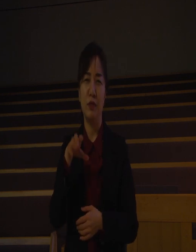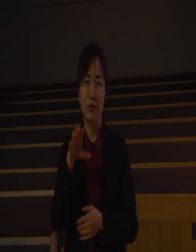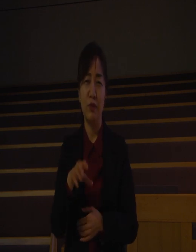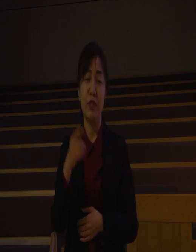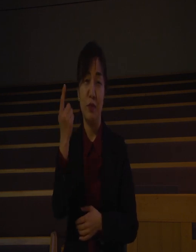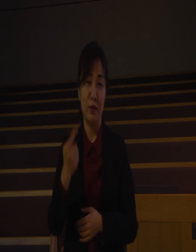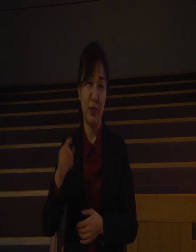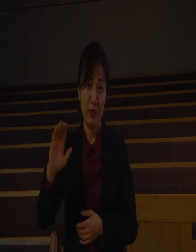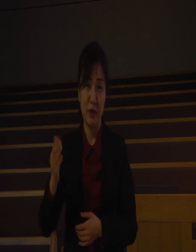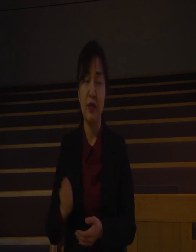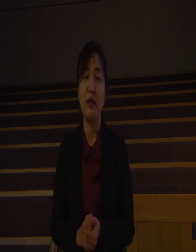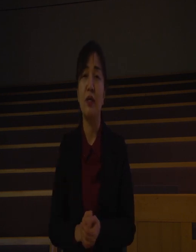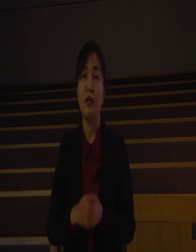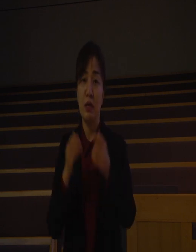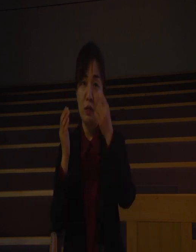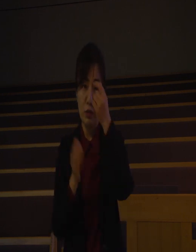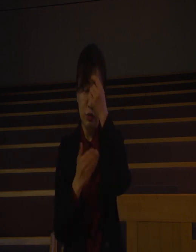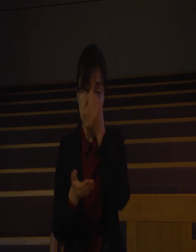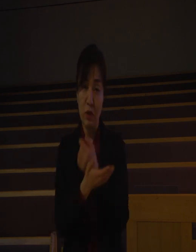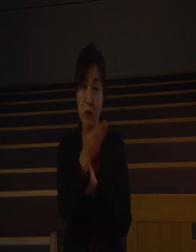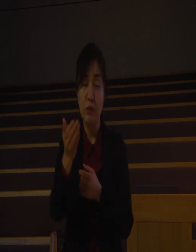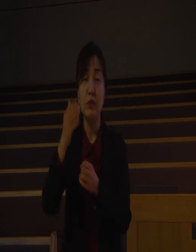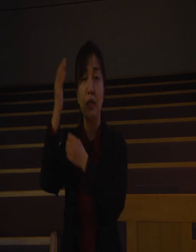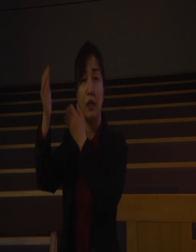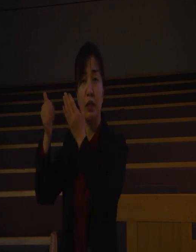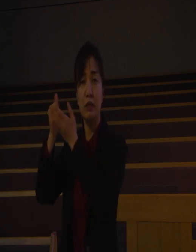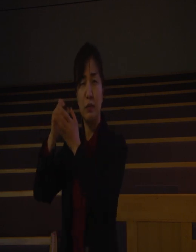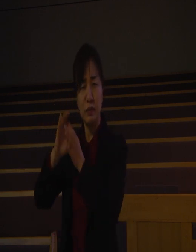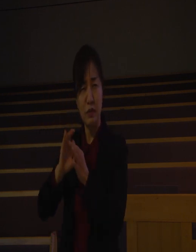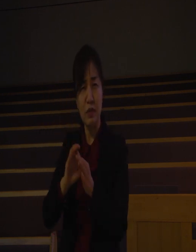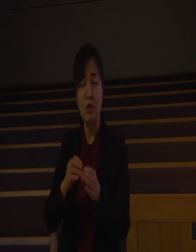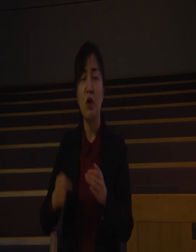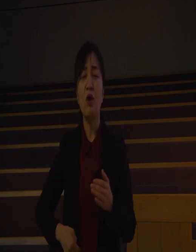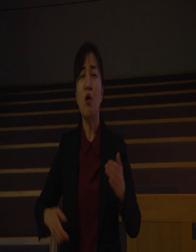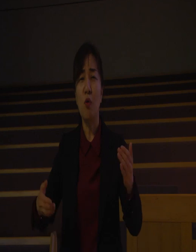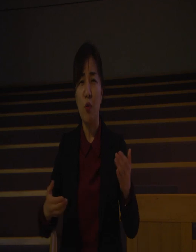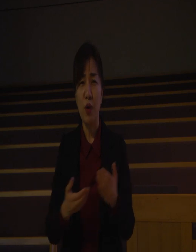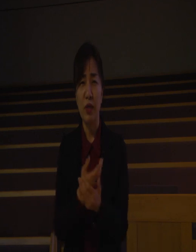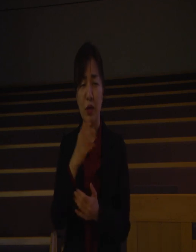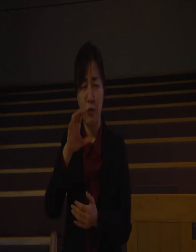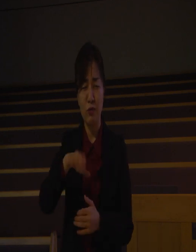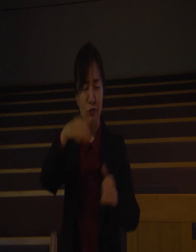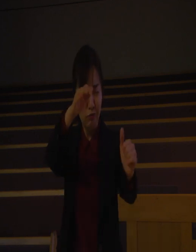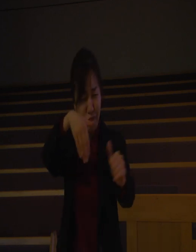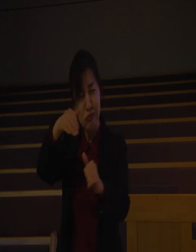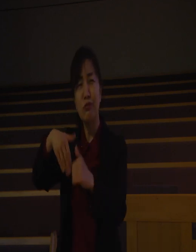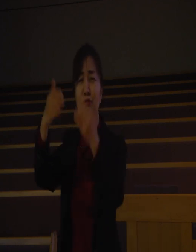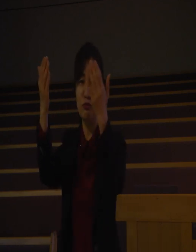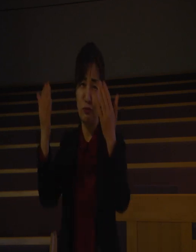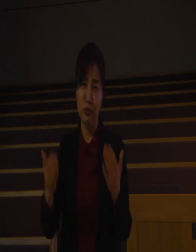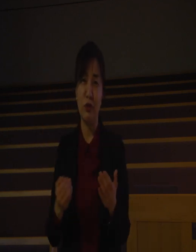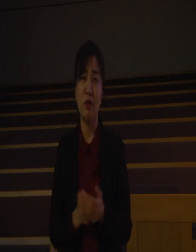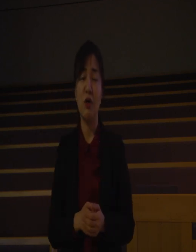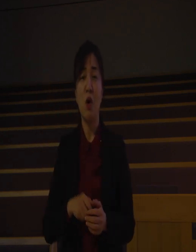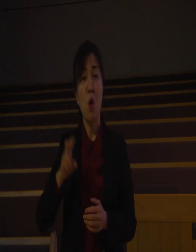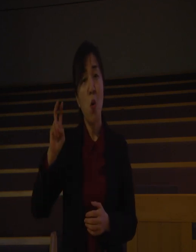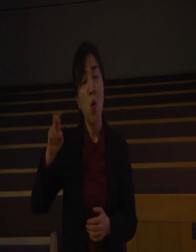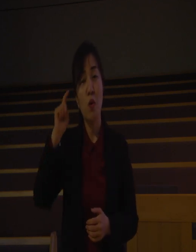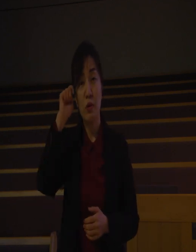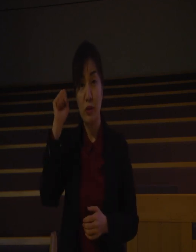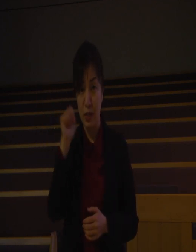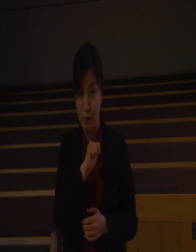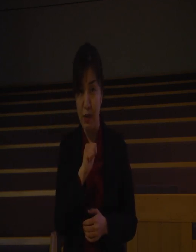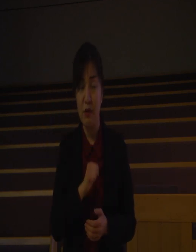것입니다. 성도 여러분, 하나님은 우리에게 끊임없이 회개의 자리로 초청하십니다. 혹시 이